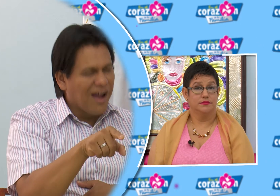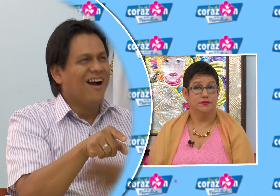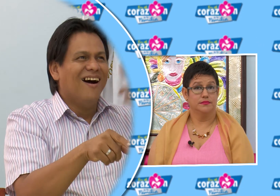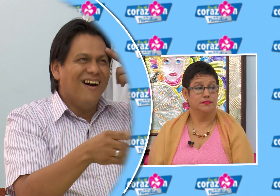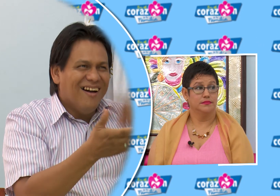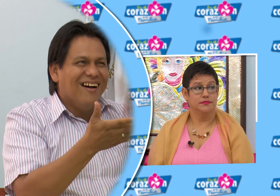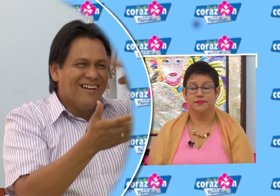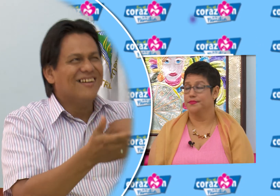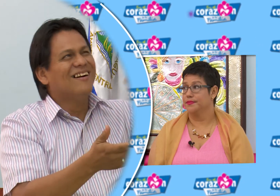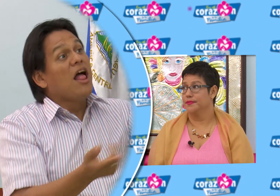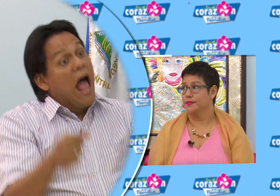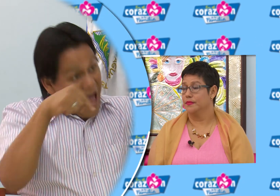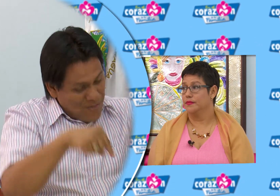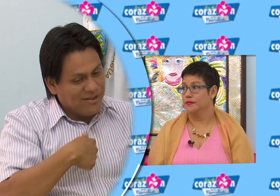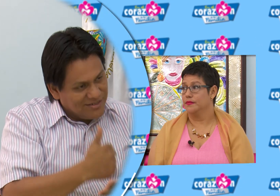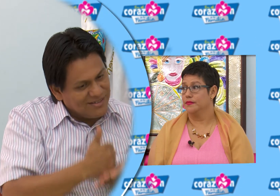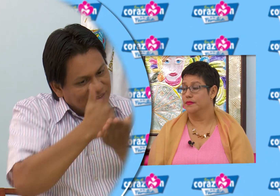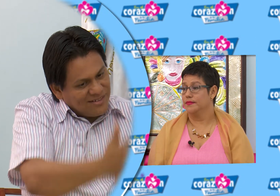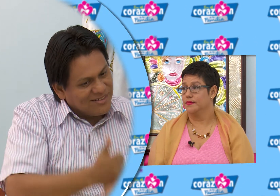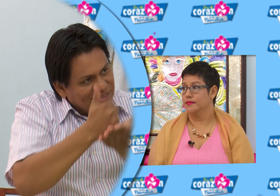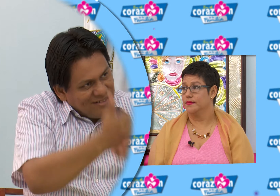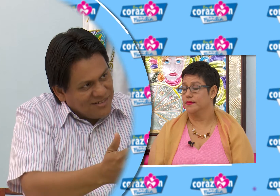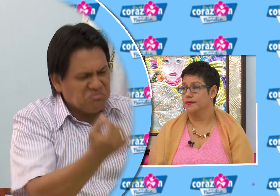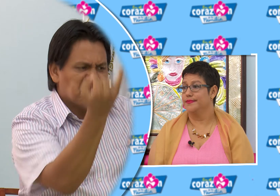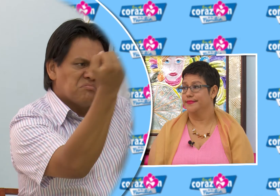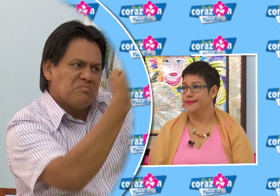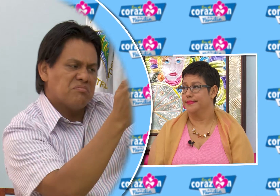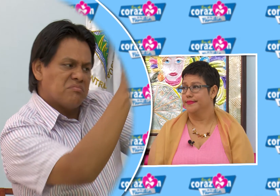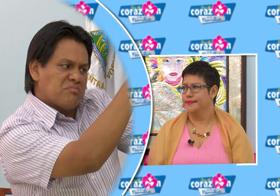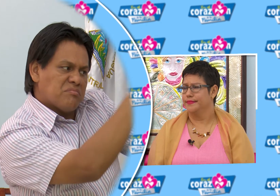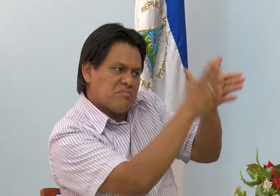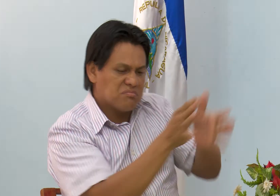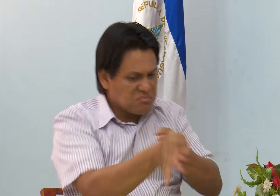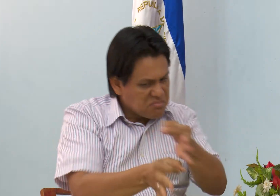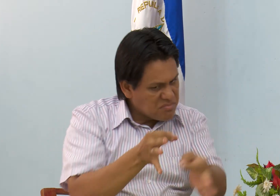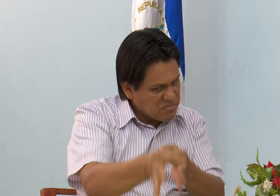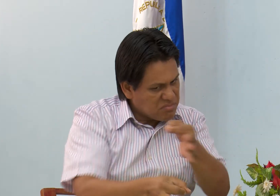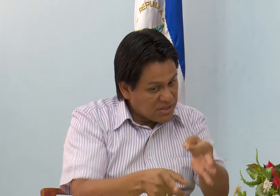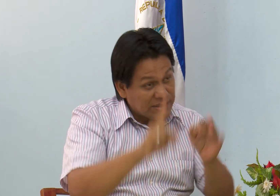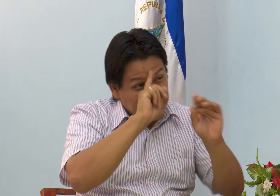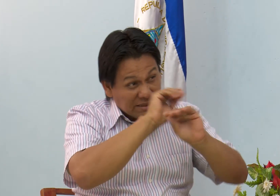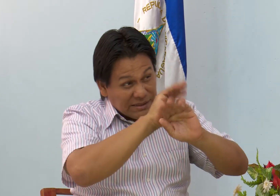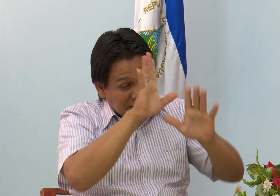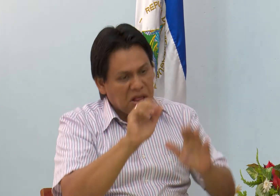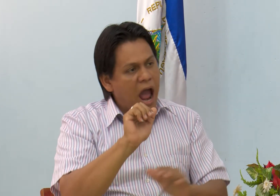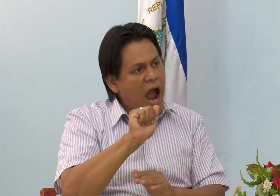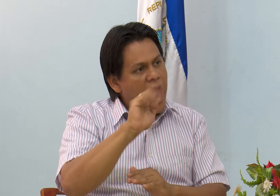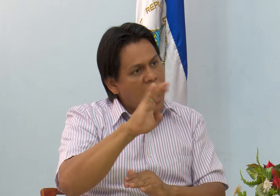ejemplo, si nosotros tenemos un muchacho que no sabe nada en su edad adulta, nosotros tenemos la capacidad de enseñarle a aprender